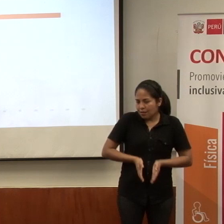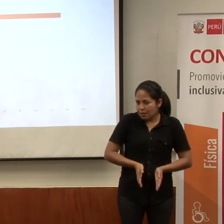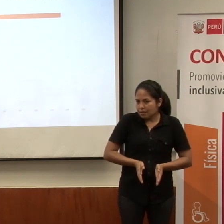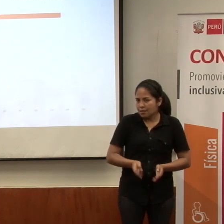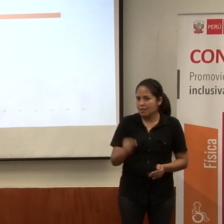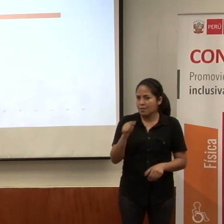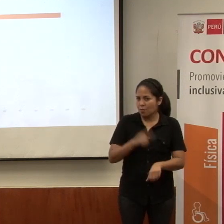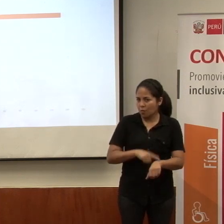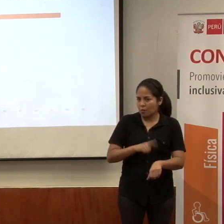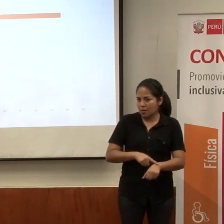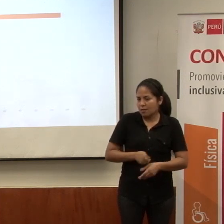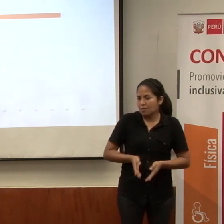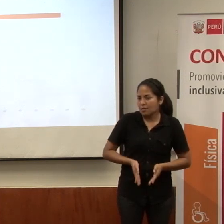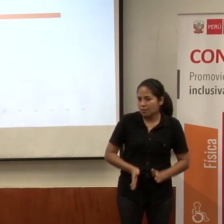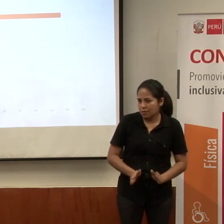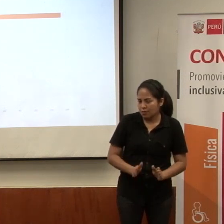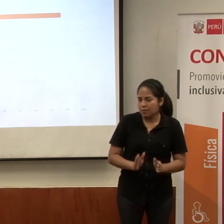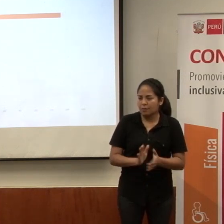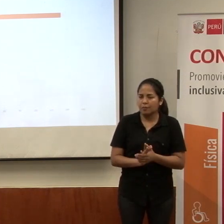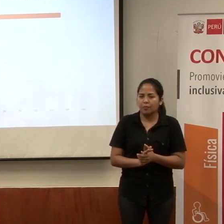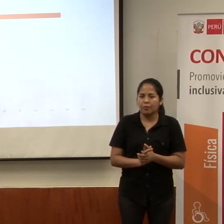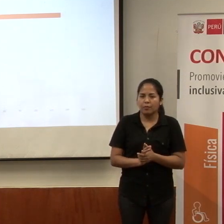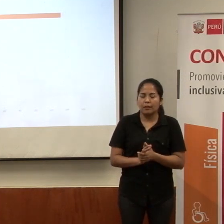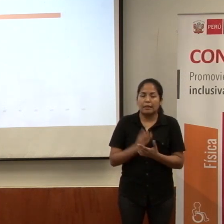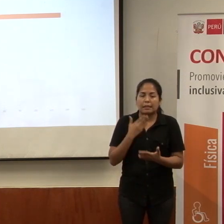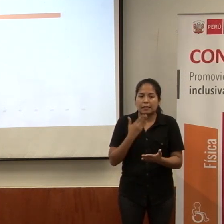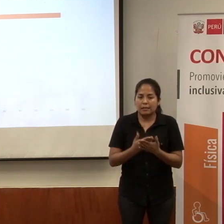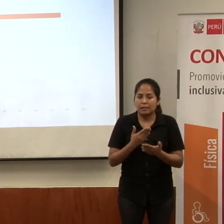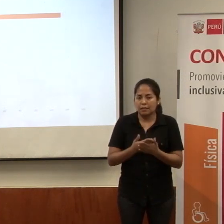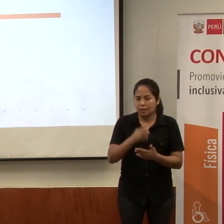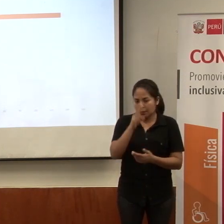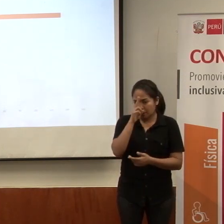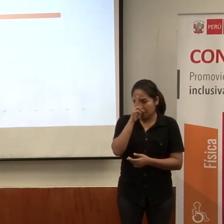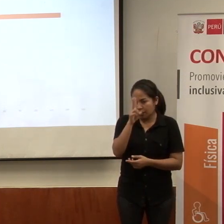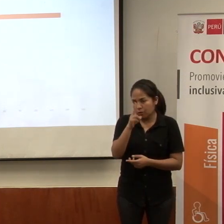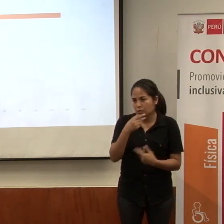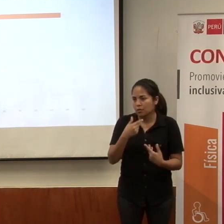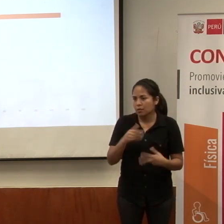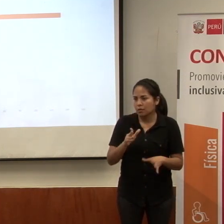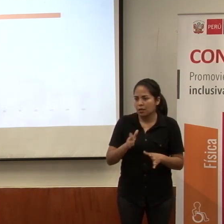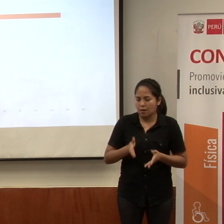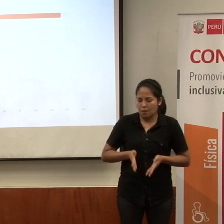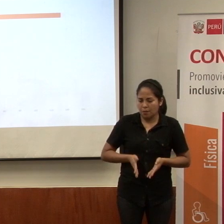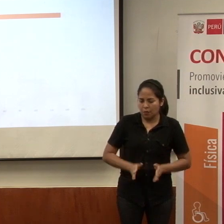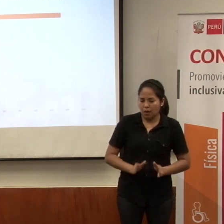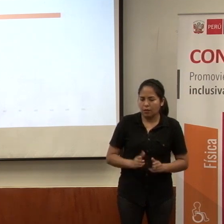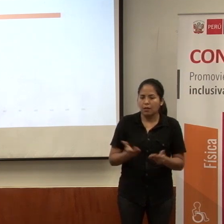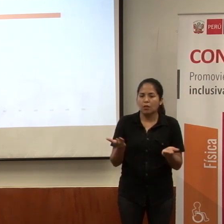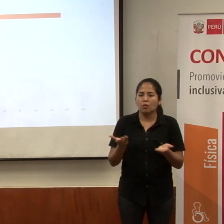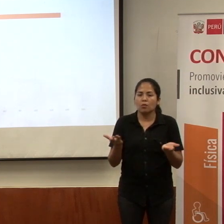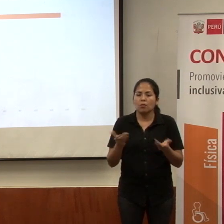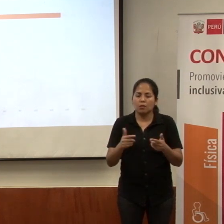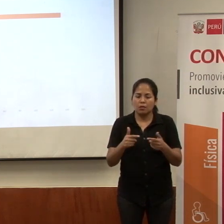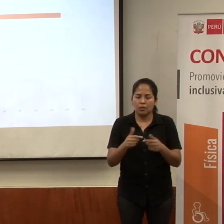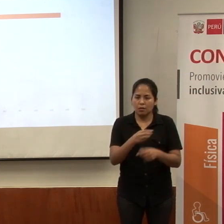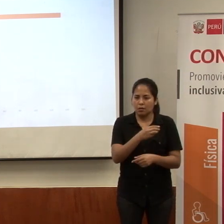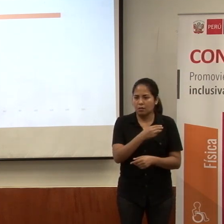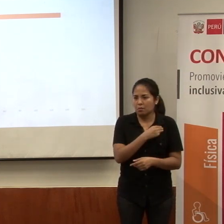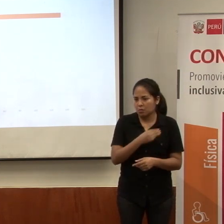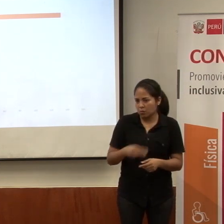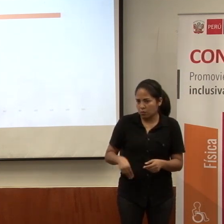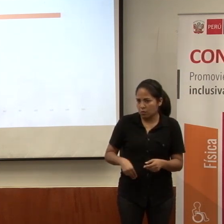importante, ¿no? Felizmente que en el Perú ya tenemos un 90% de los partos atendidos en servicios de salud. Hay que avanzar